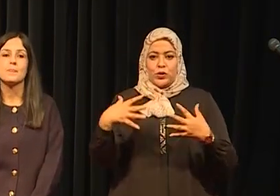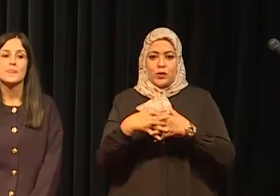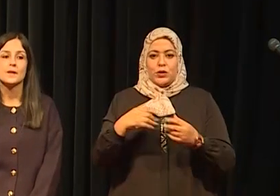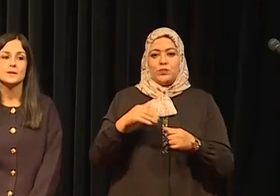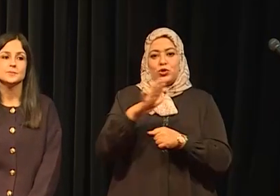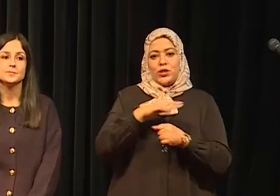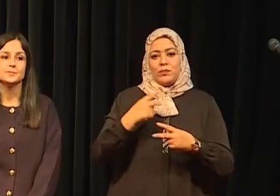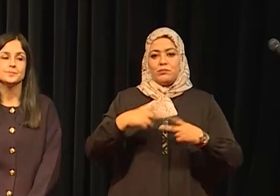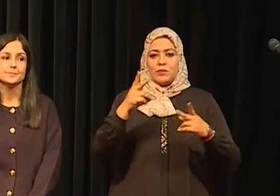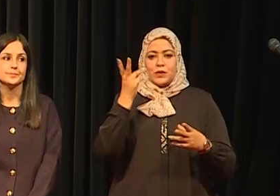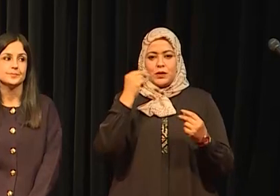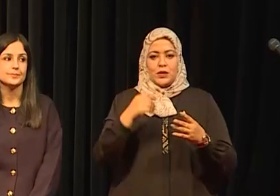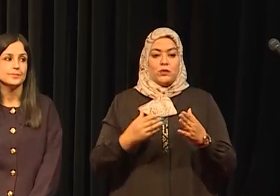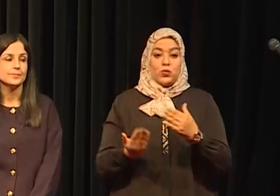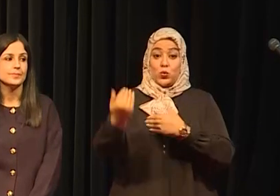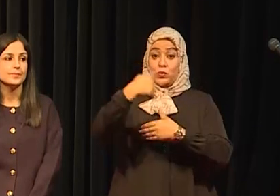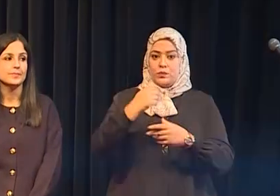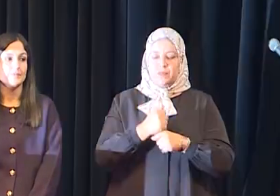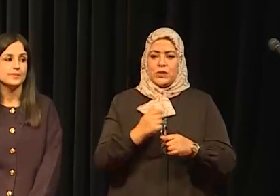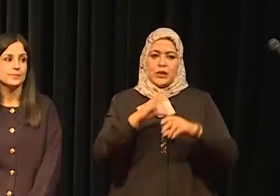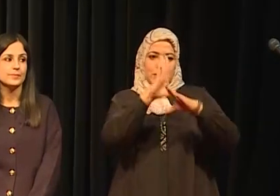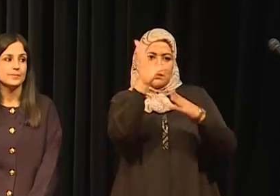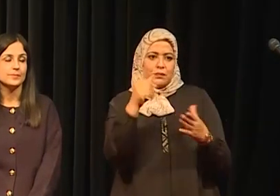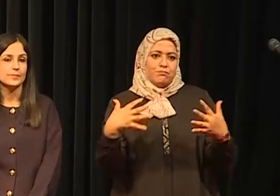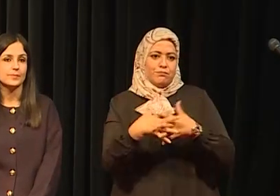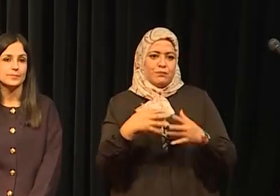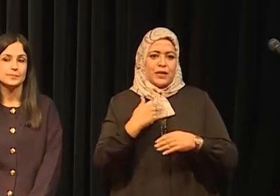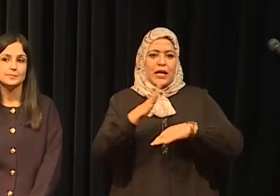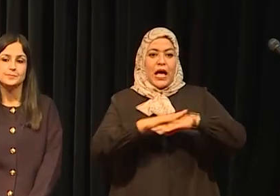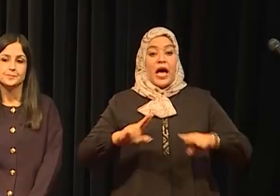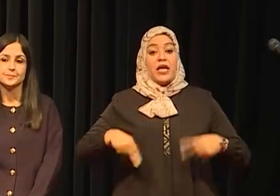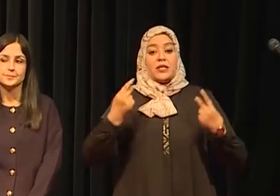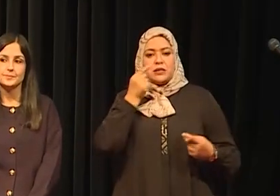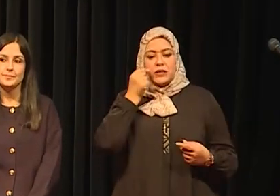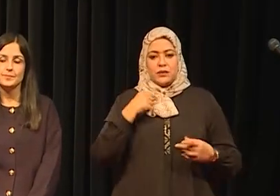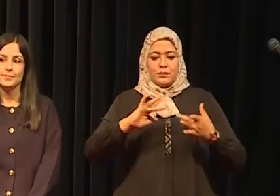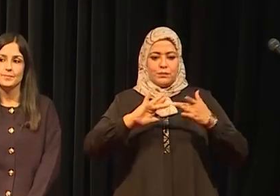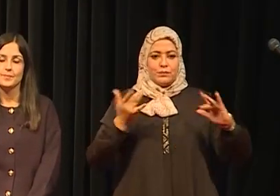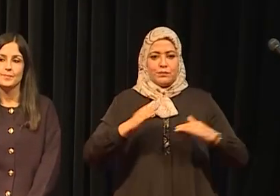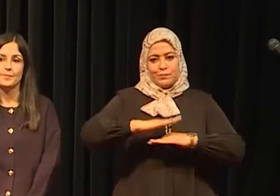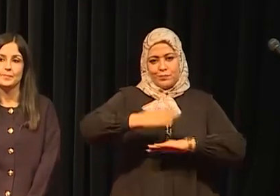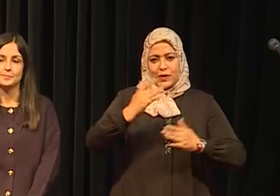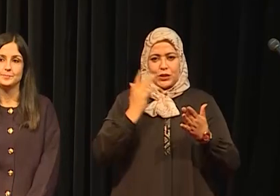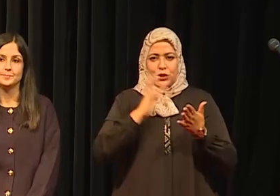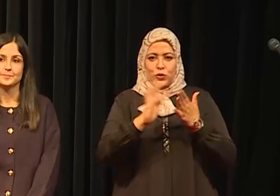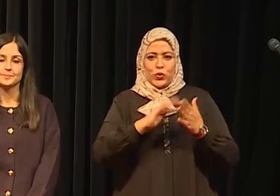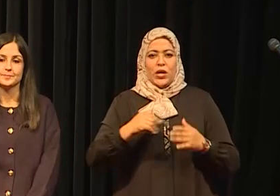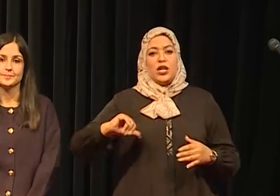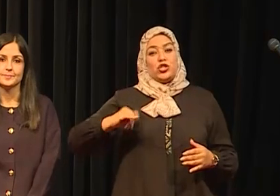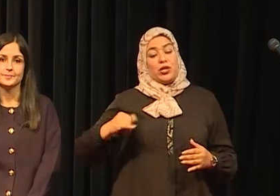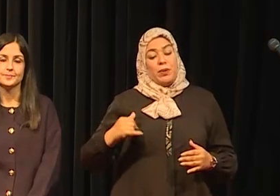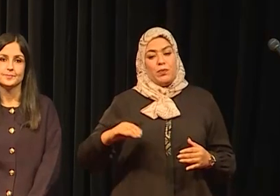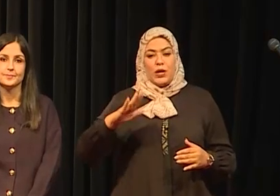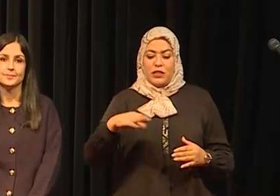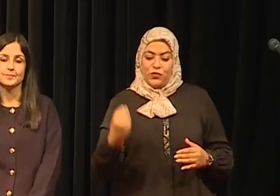المجتمع المدني وجميع المتدخلين بالأدوات اللازمة لحماية الحياة الخاصة الرقمية للأطفال والمراهقين